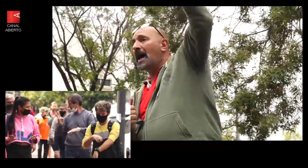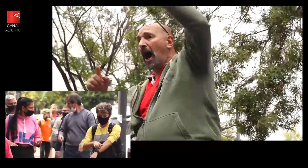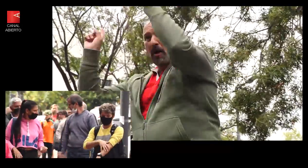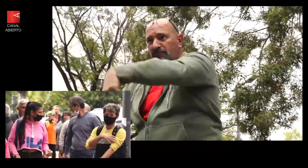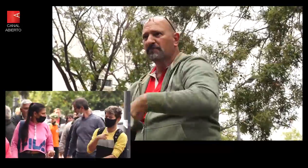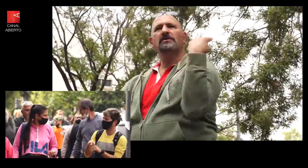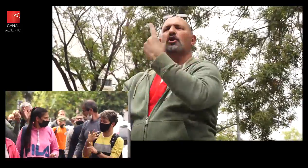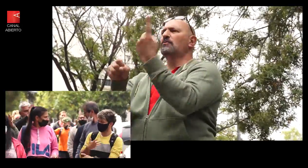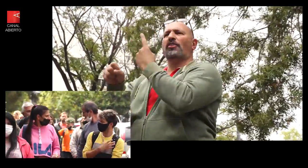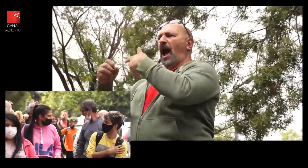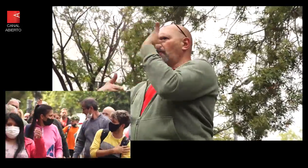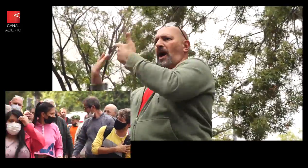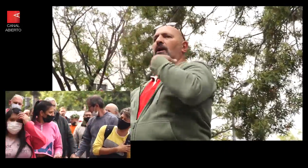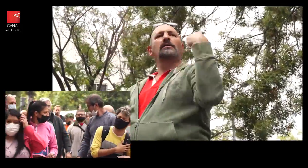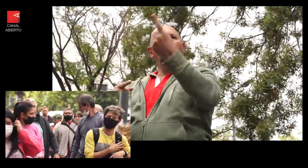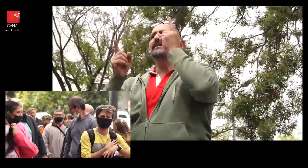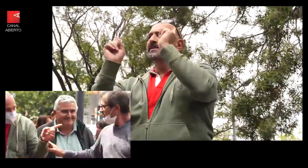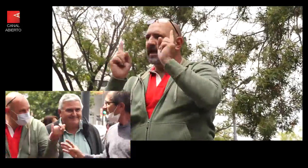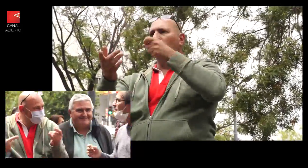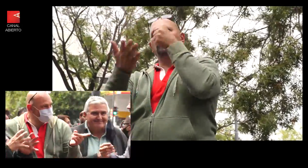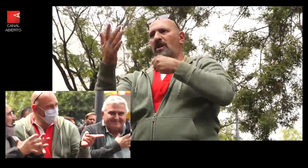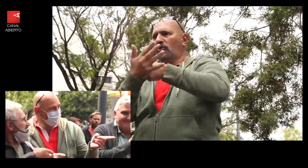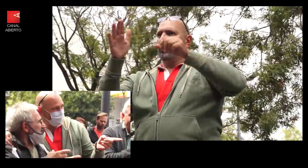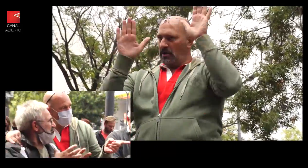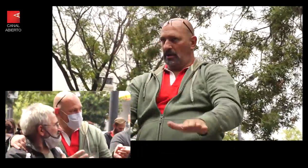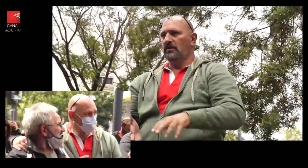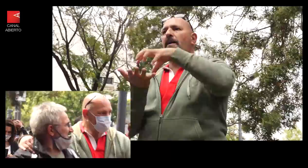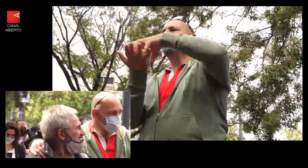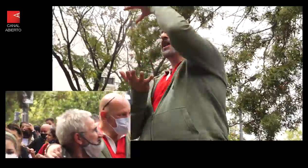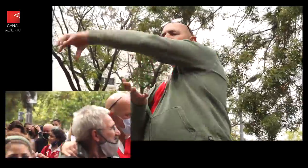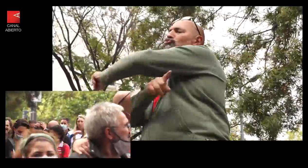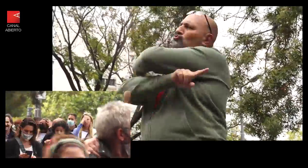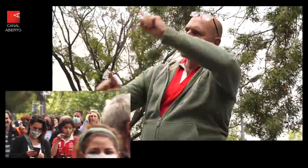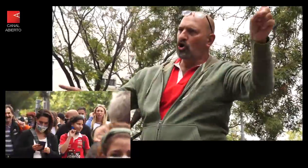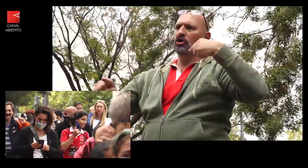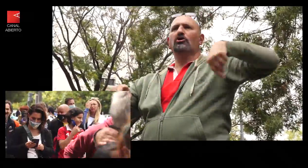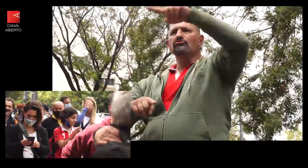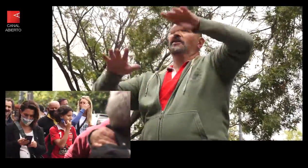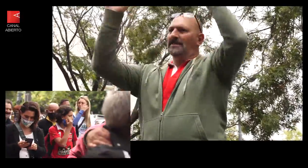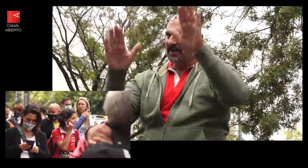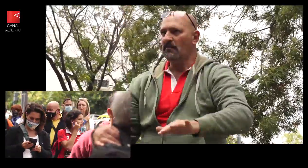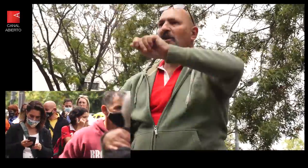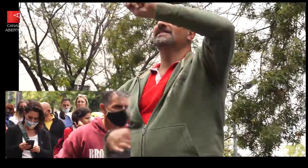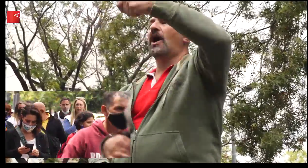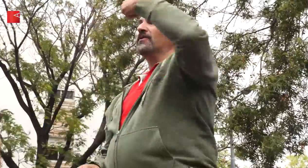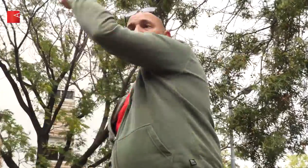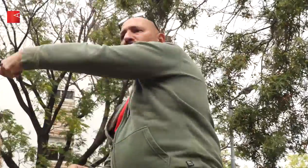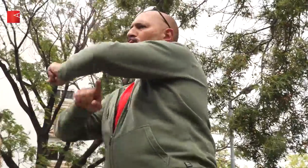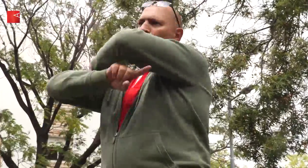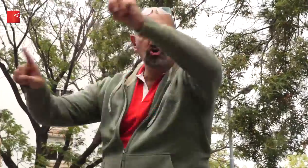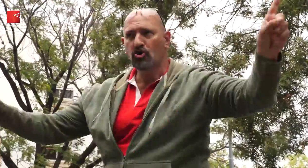historia y después vamos a hablar. No podemos hablar con quien desconoce la historia del Palacio Sesi. Vamos a seguir acá